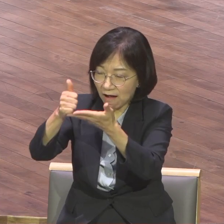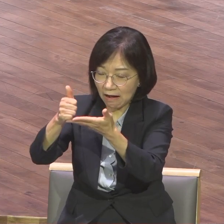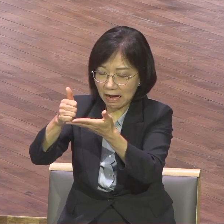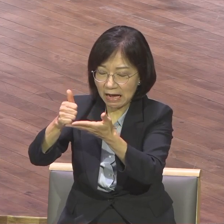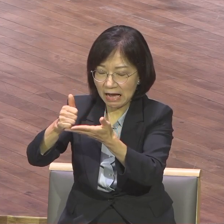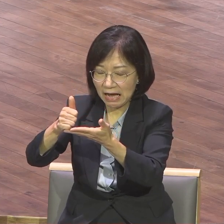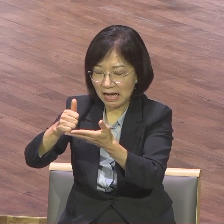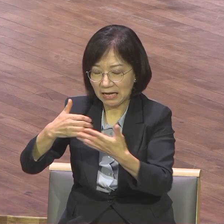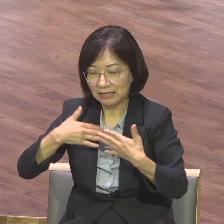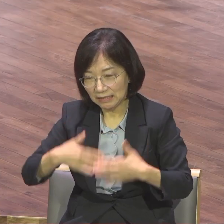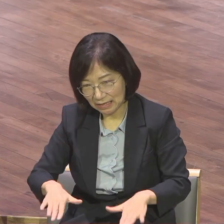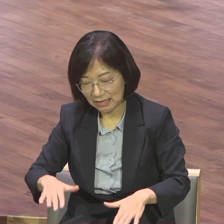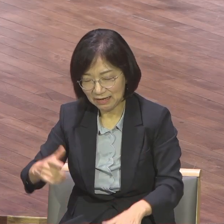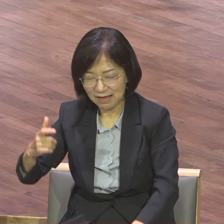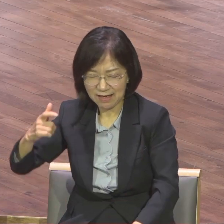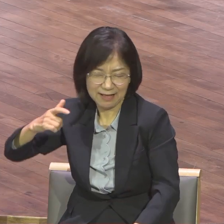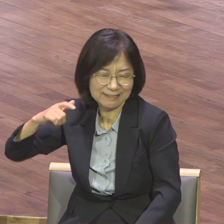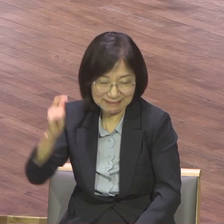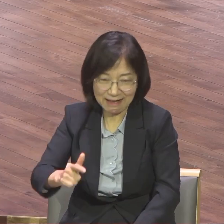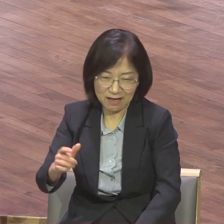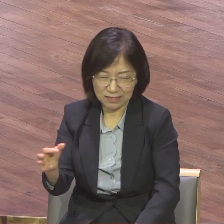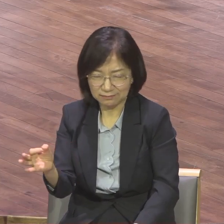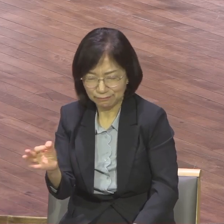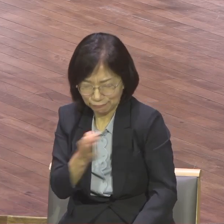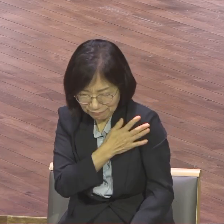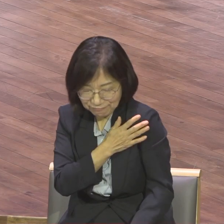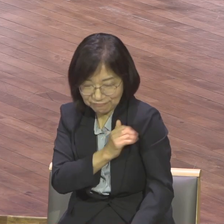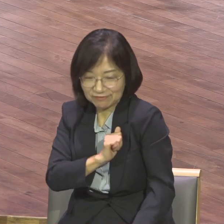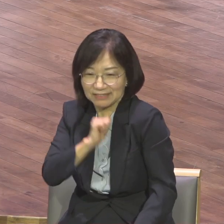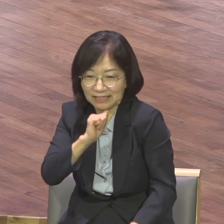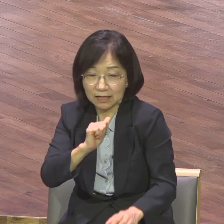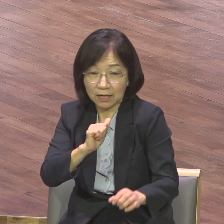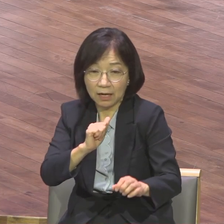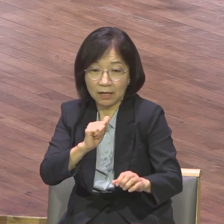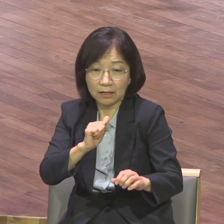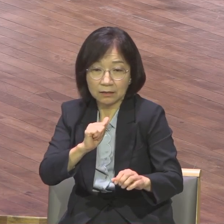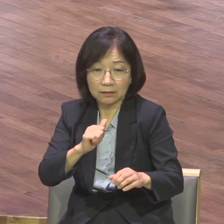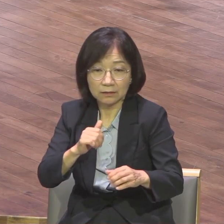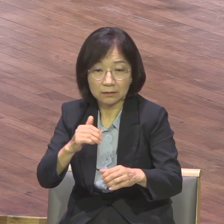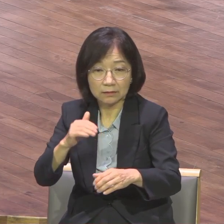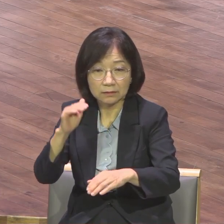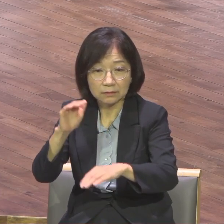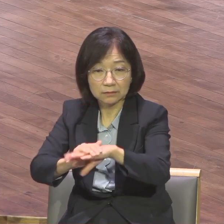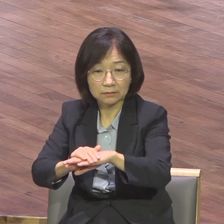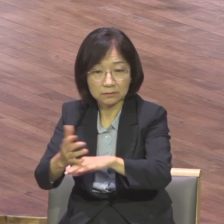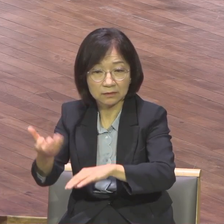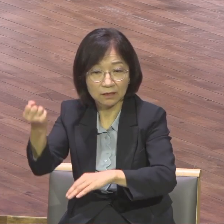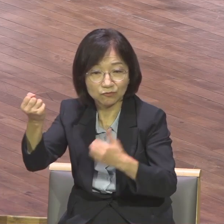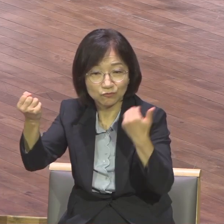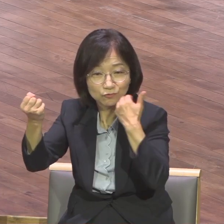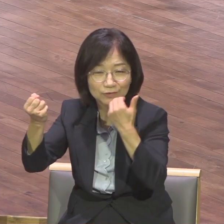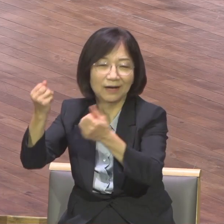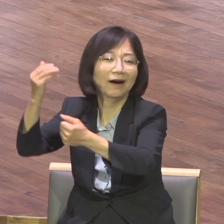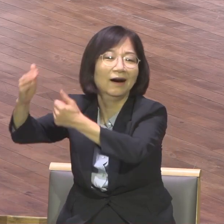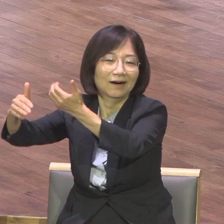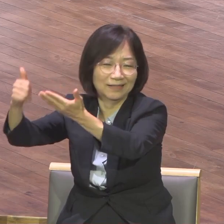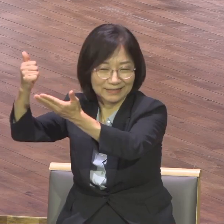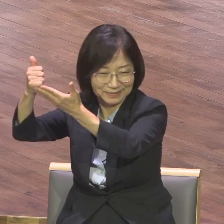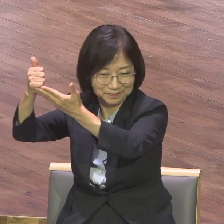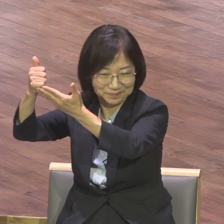천하게 강하고 약하게 주의 손에 있나이다. 주의 손에 있잖아요. 그럼 주님이 잘 보이면 되잖아요.